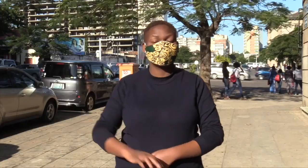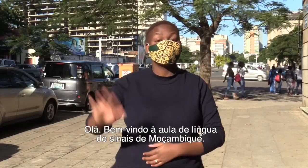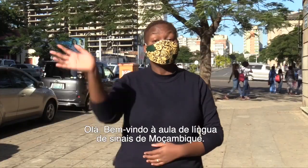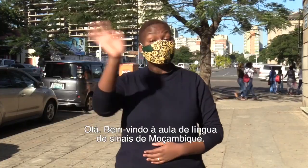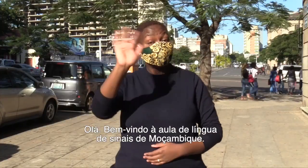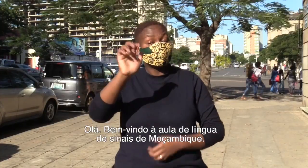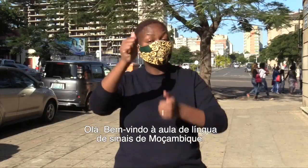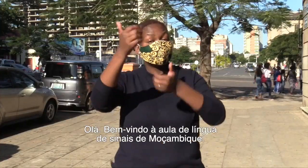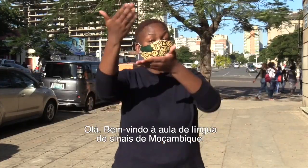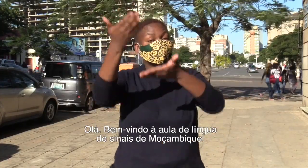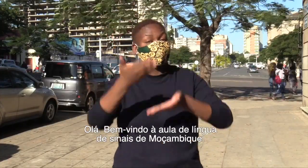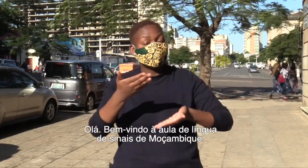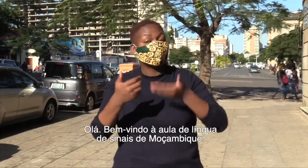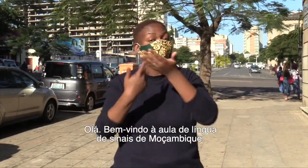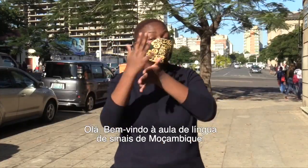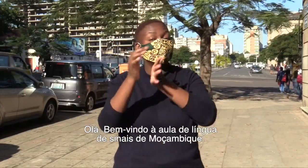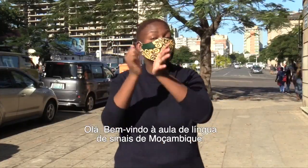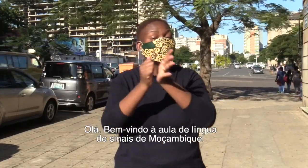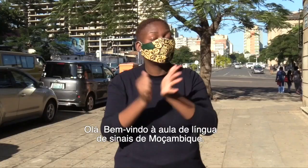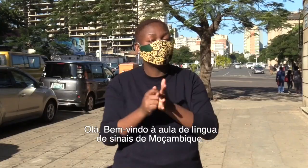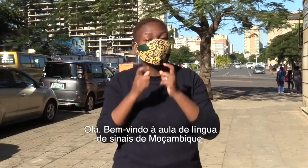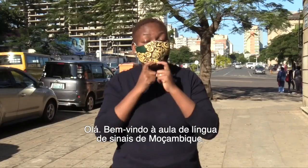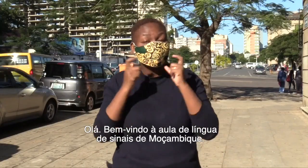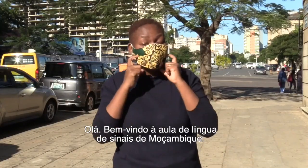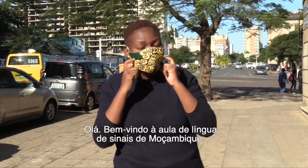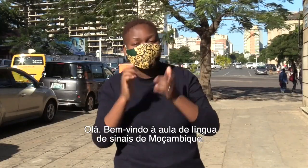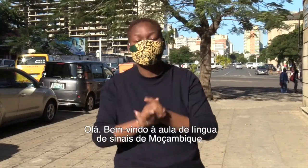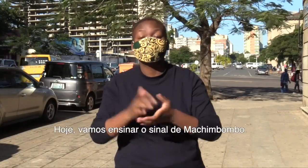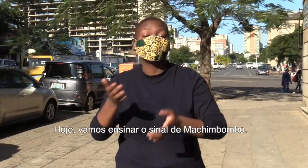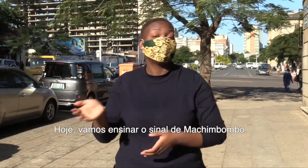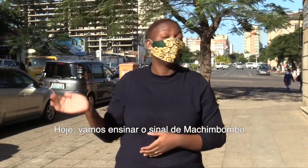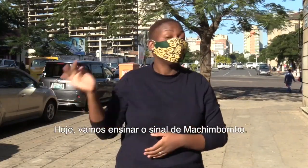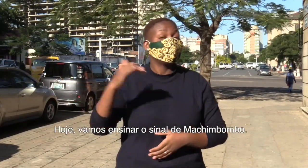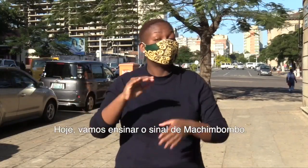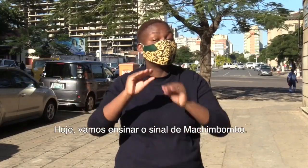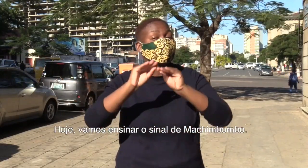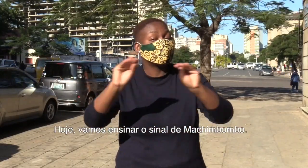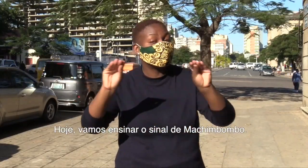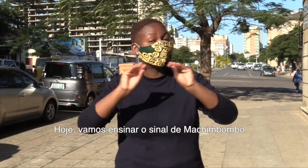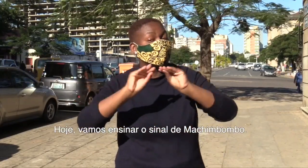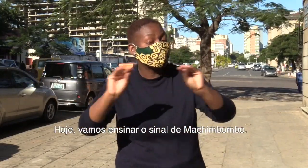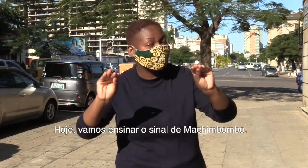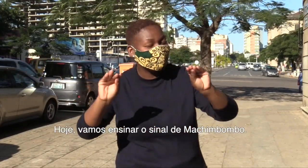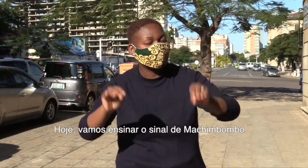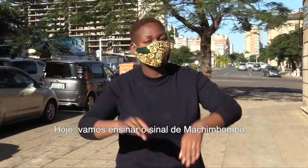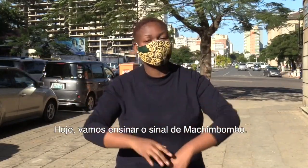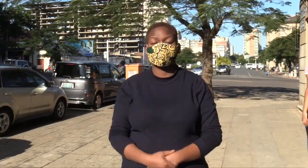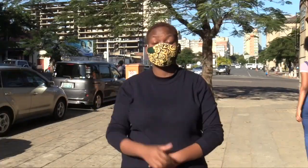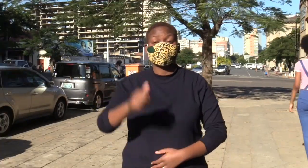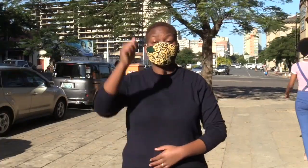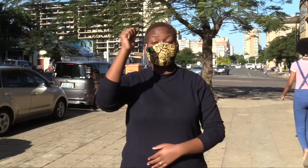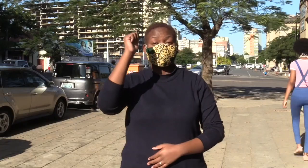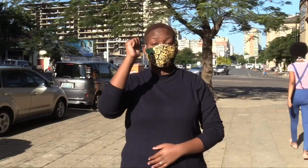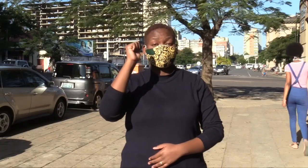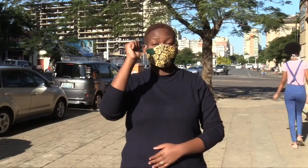Olá bem-vindo à aula de língua de sinais de Moçambique hoje vamos ensinar o sinal de macho em